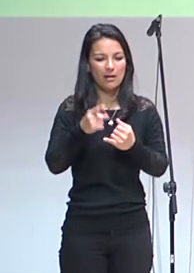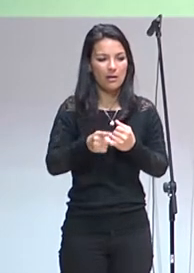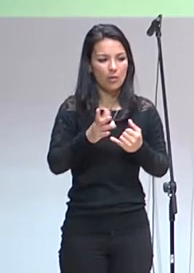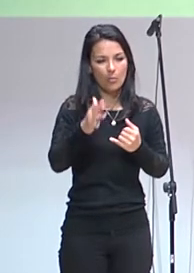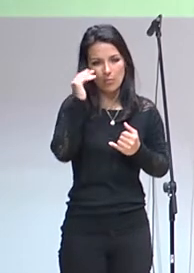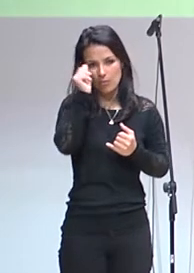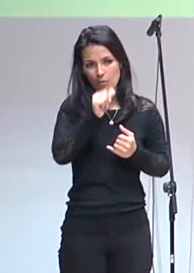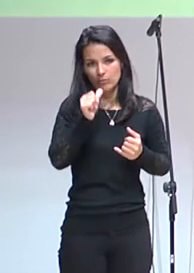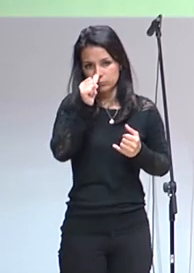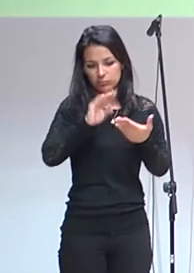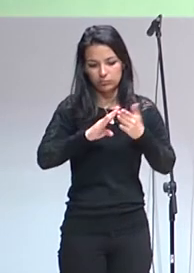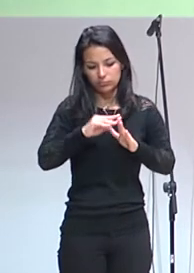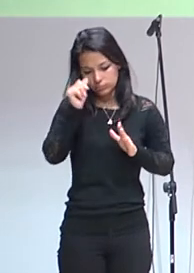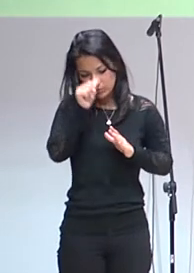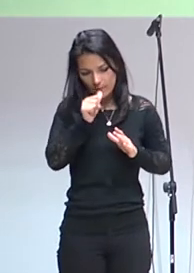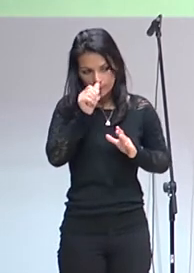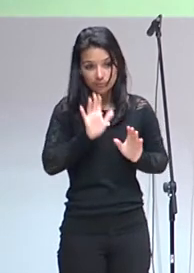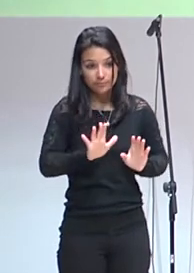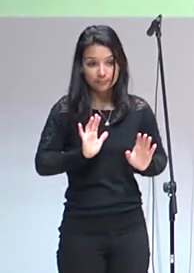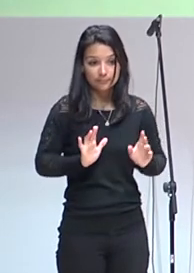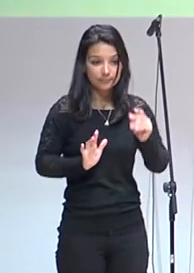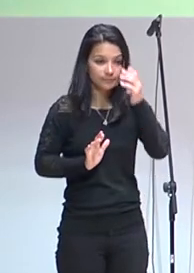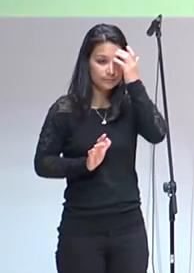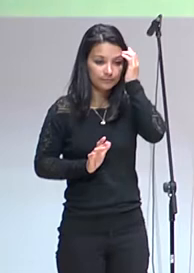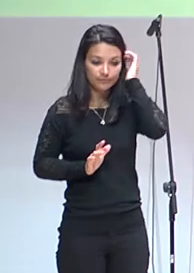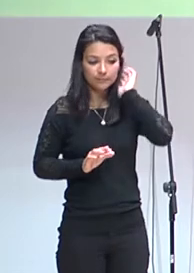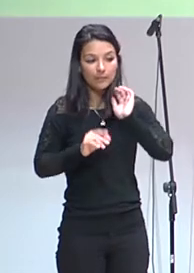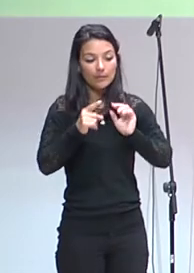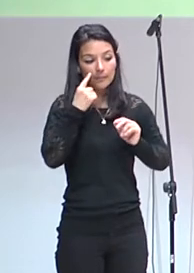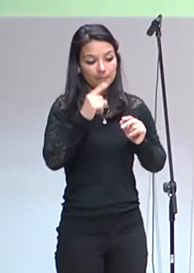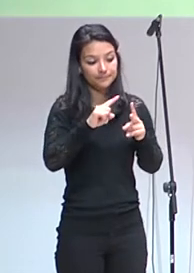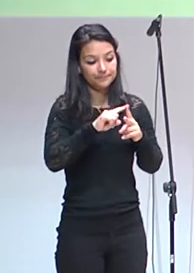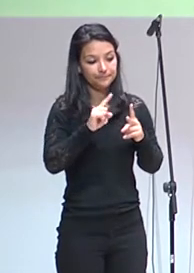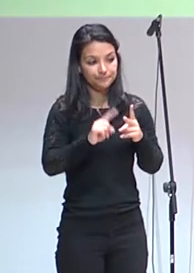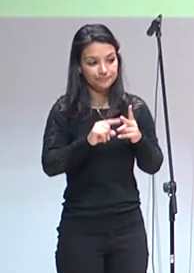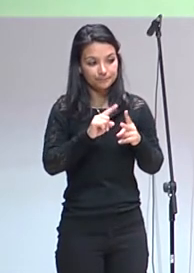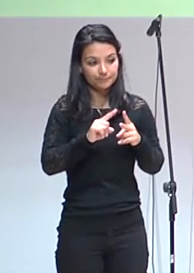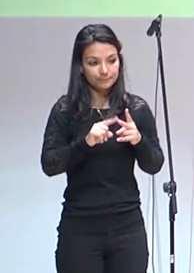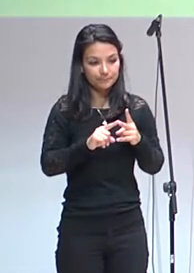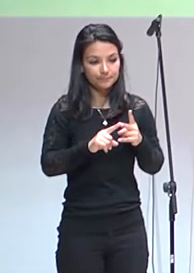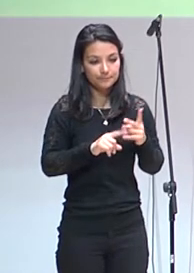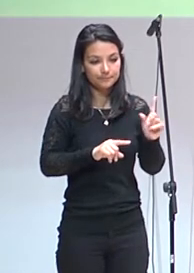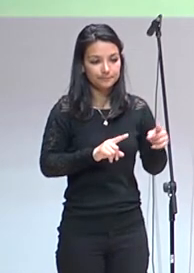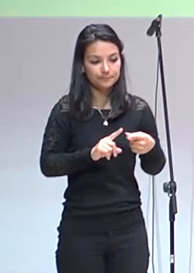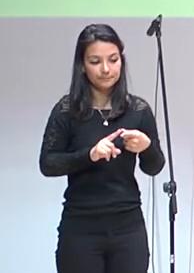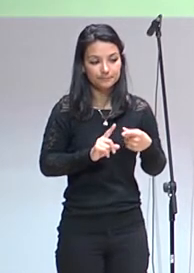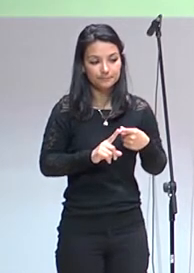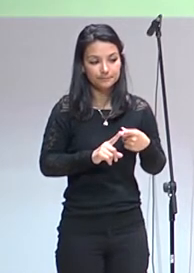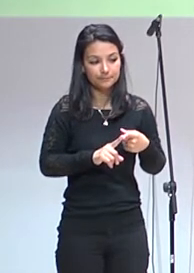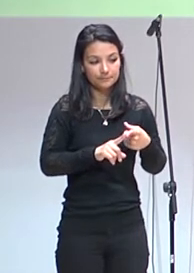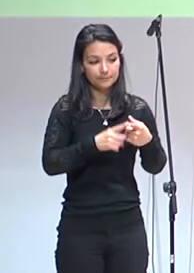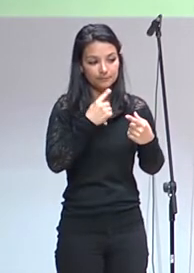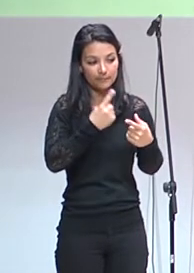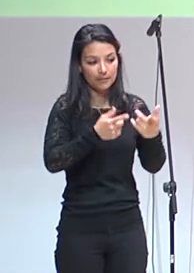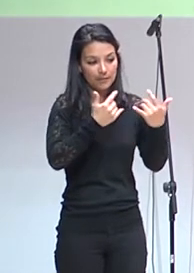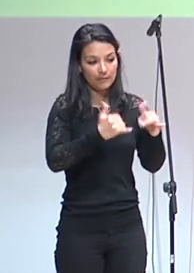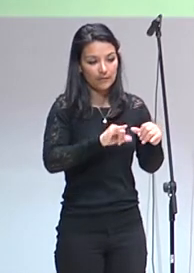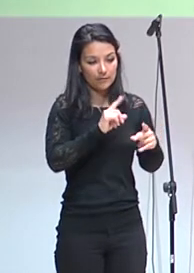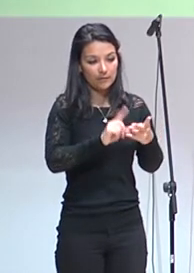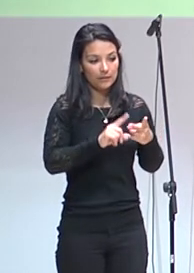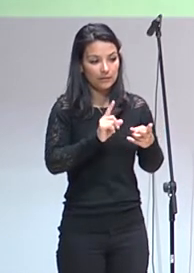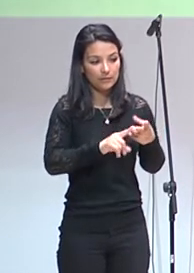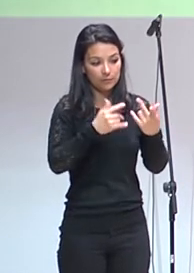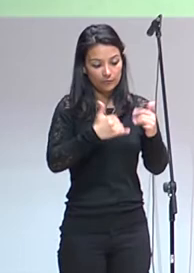afrodescendiente. Hay un dato interesante, hay dos hornos donde se sacaba cal y se sacaba también